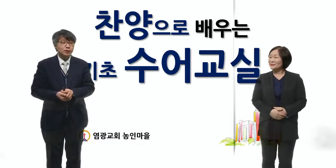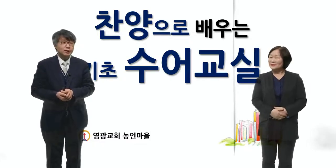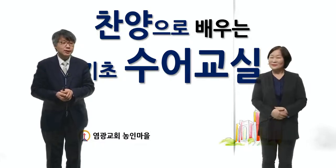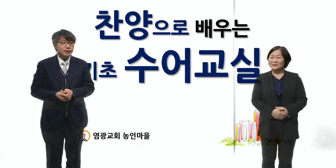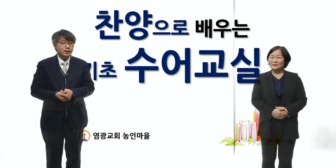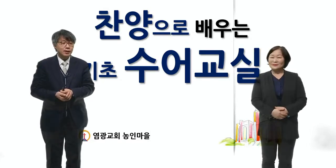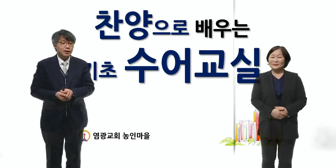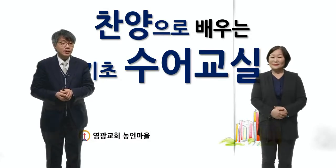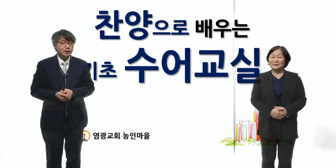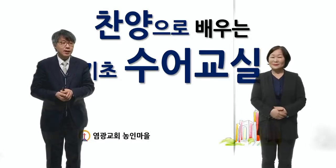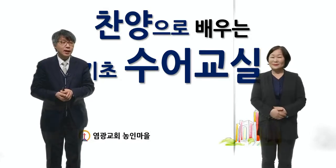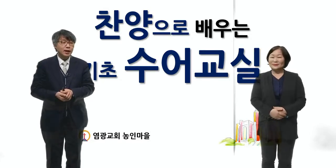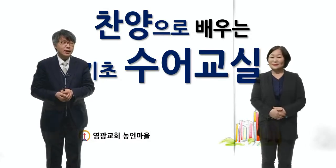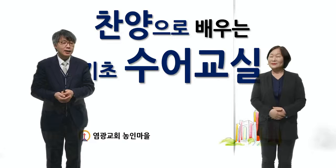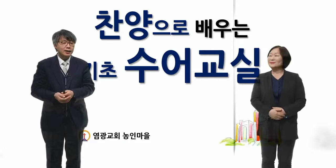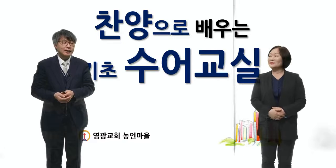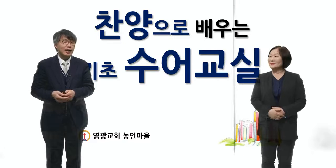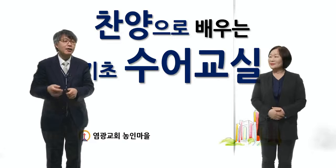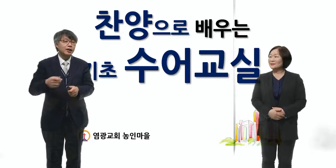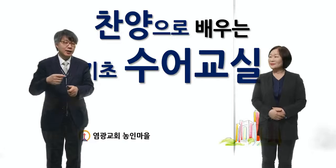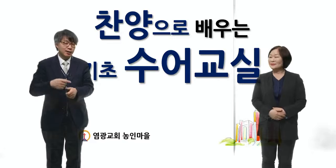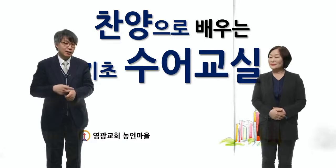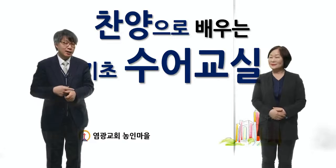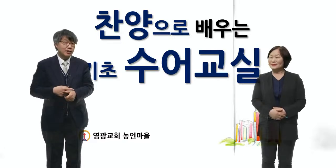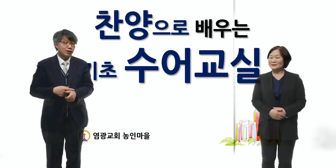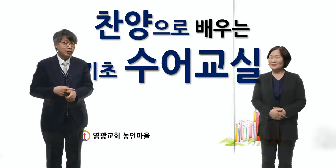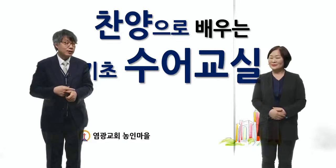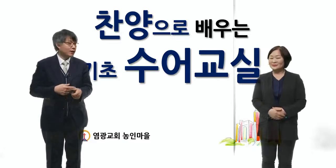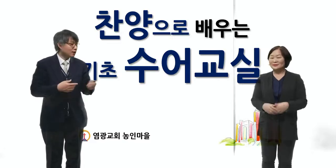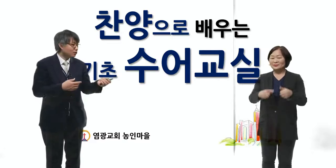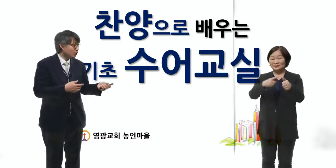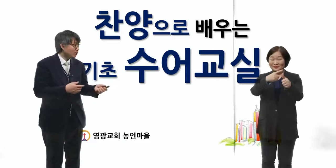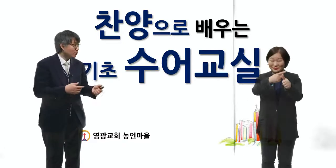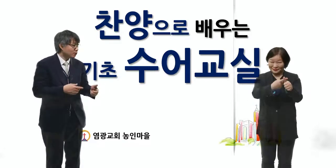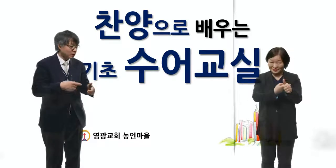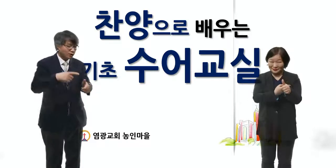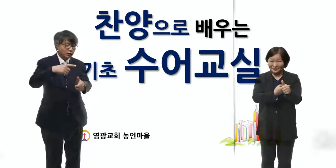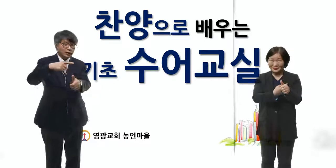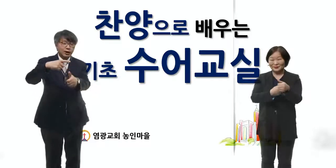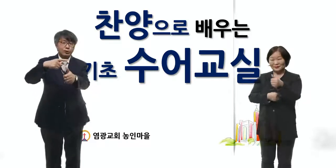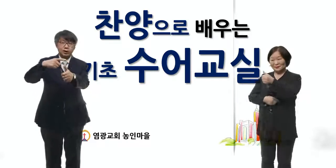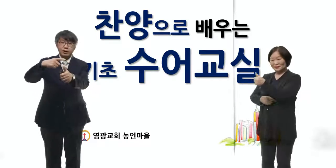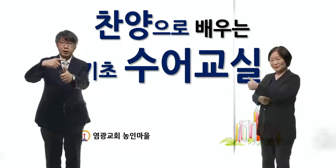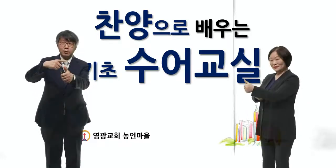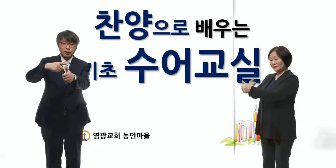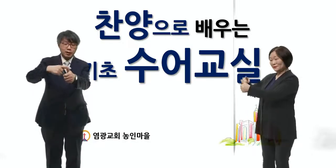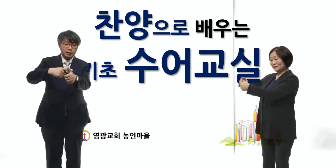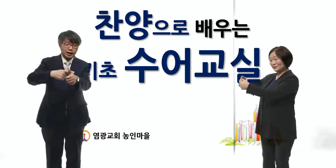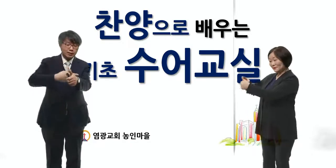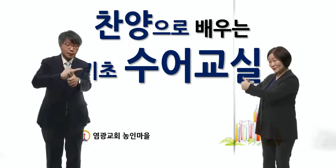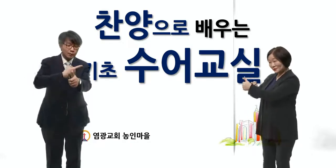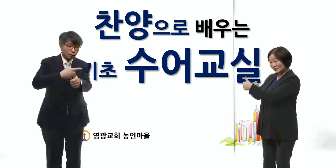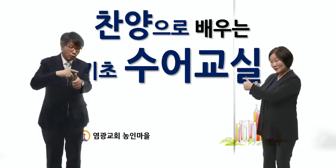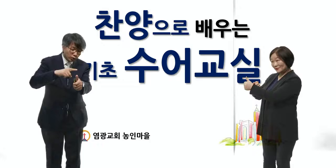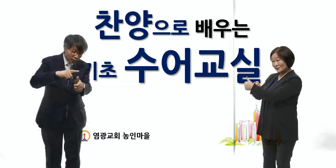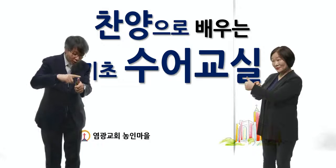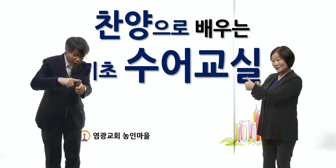수어는 4강 자연에 대한 겁니다. 자연이라는 수어를 한번 해보실까요? 자, 여기 뭔가 이렇게 살짝 이게 뭐지?